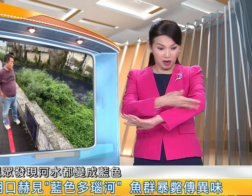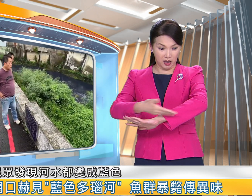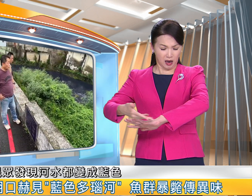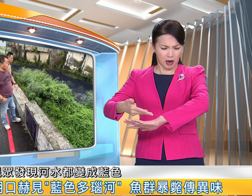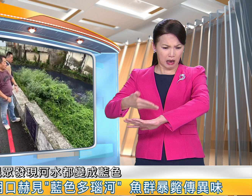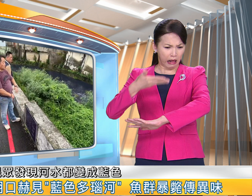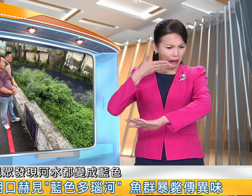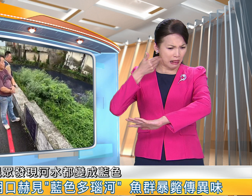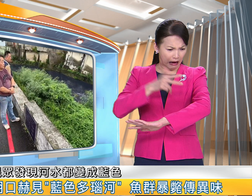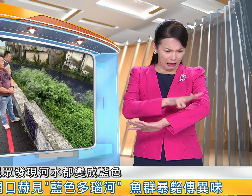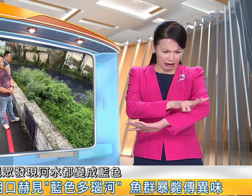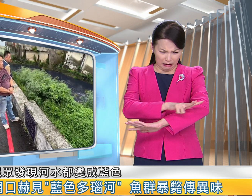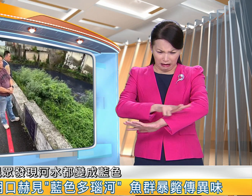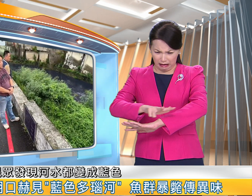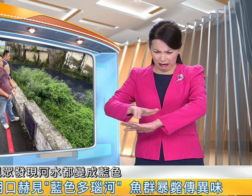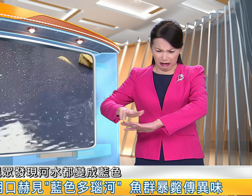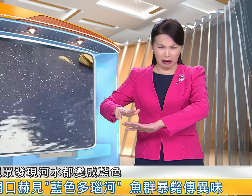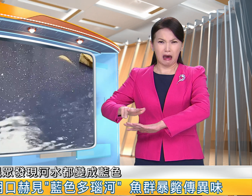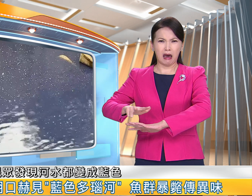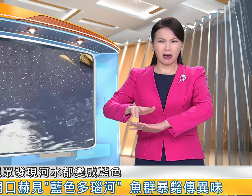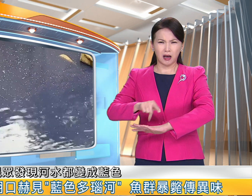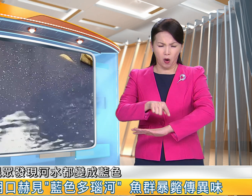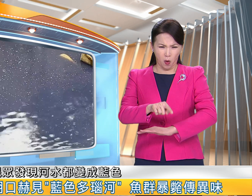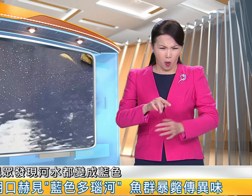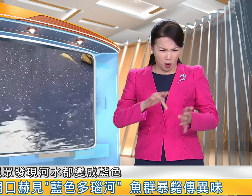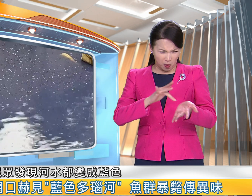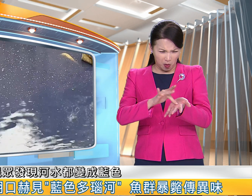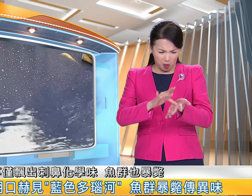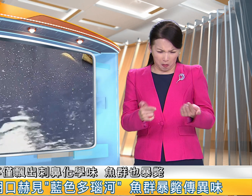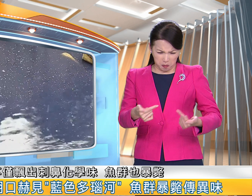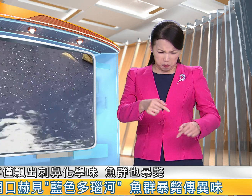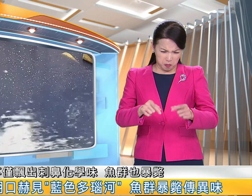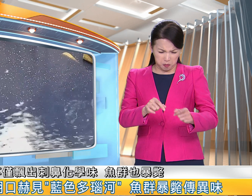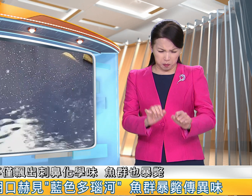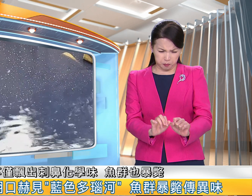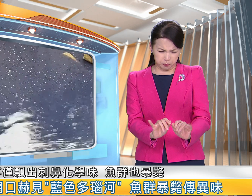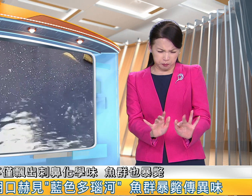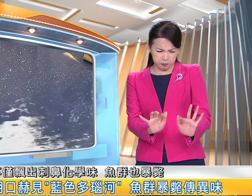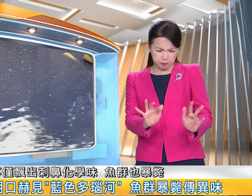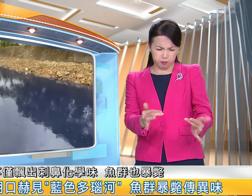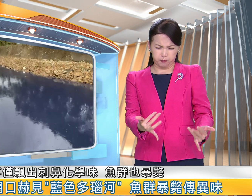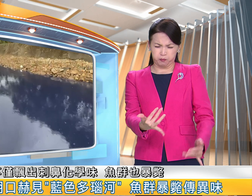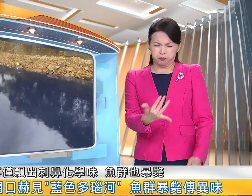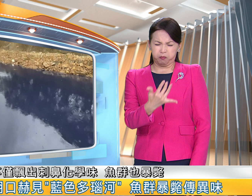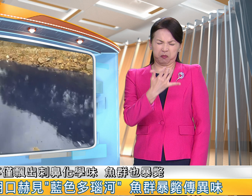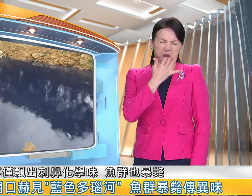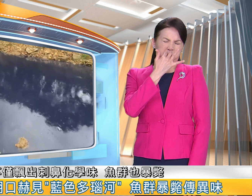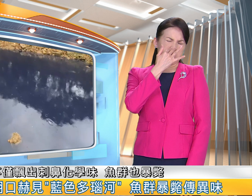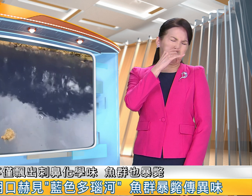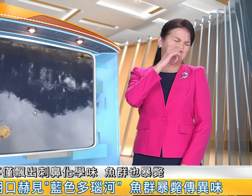色，不仅飘出刺鼻的化学味，鱼群也都暴